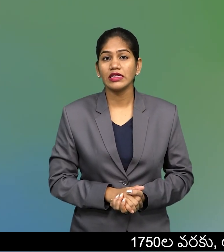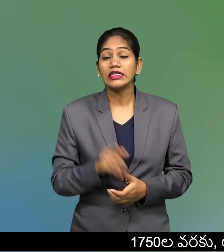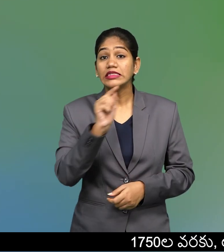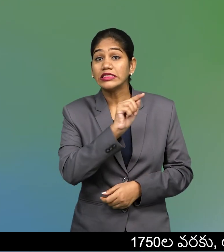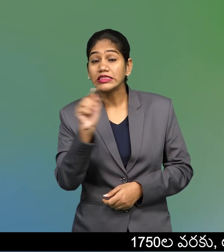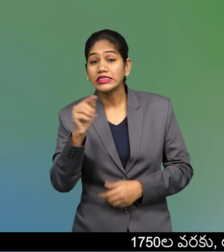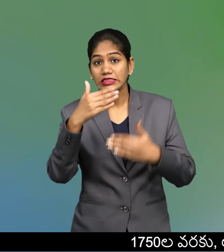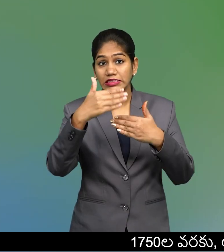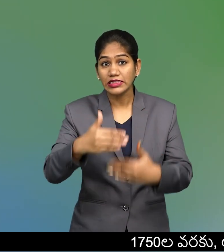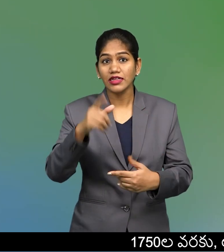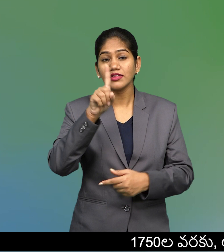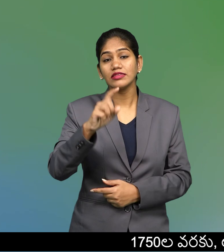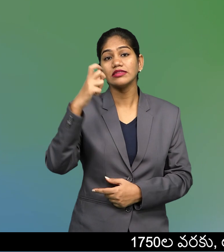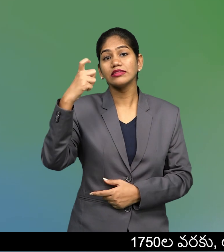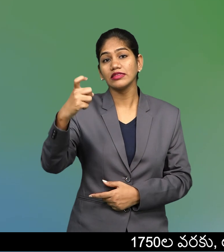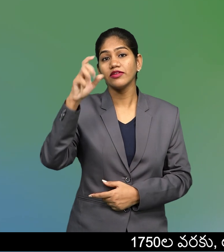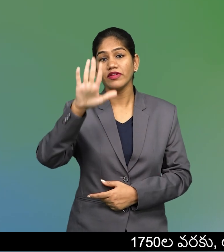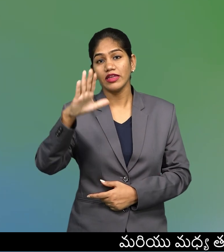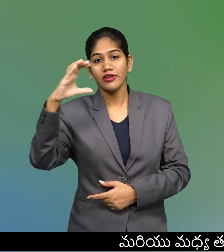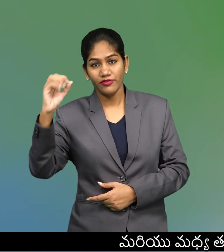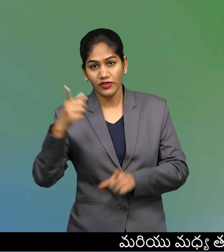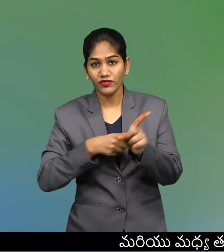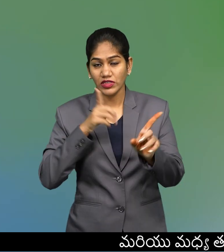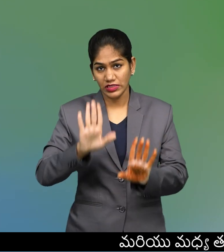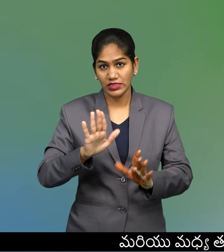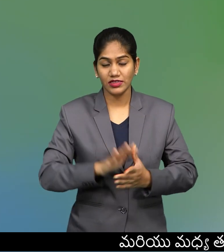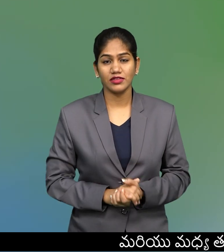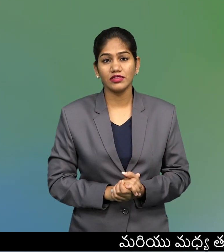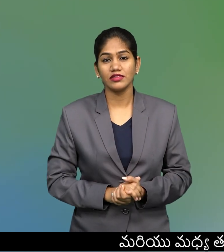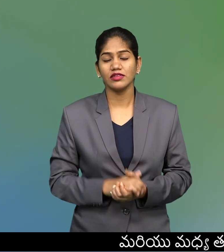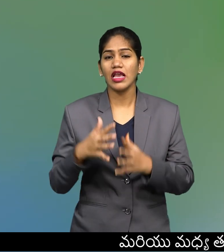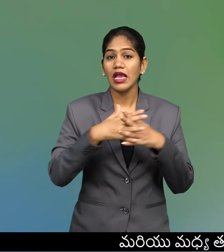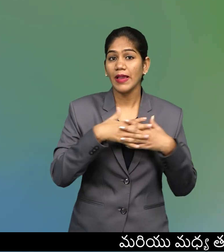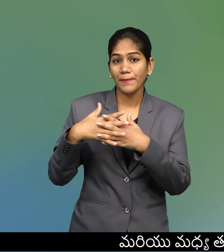1750ల వరకు అమెరికన్ కాలనీలో చిన్న మరియు మధ్య తరహా రైతులు నివసించేవారు.